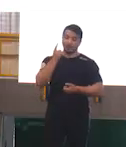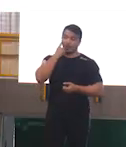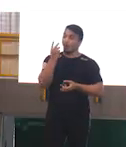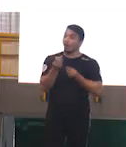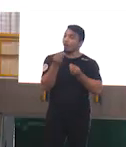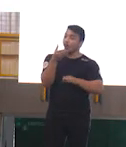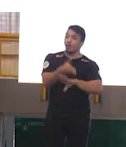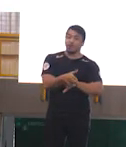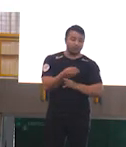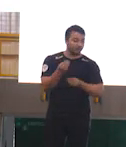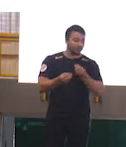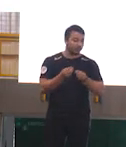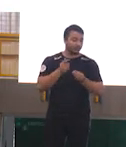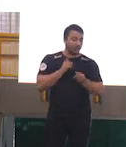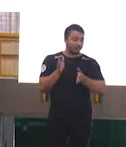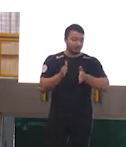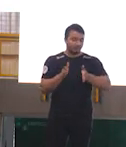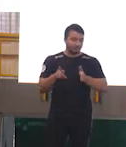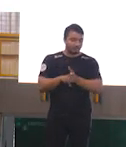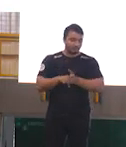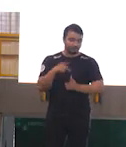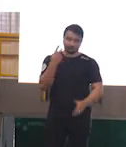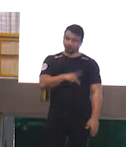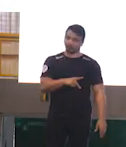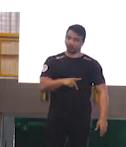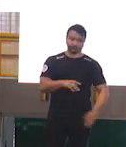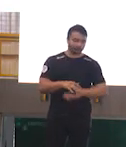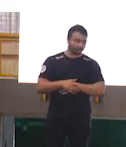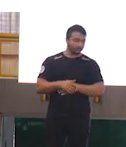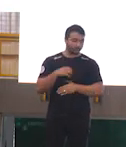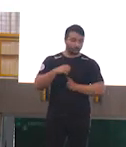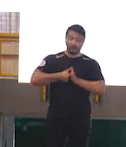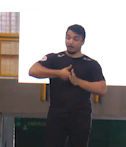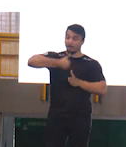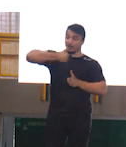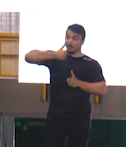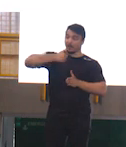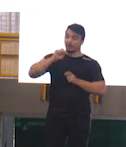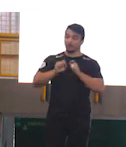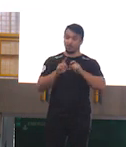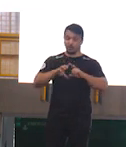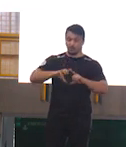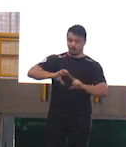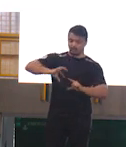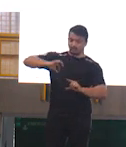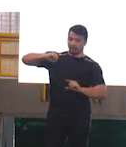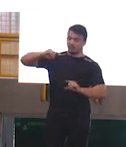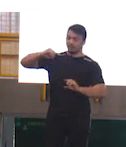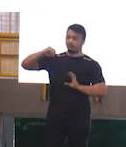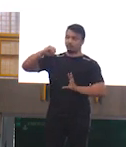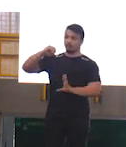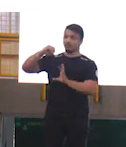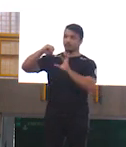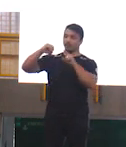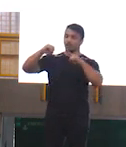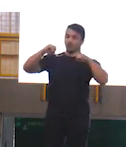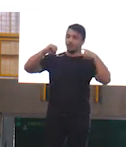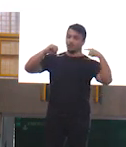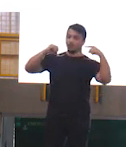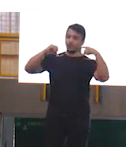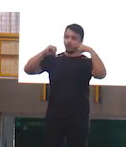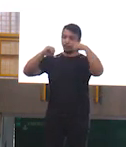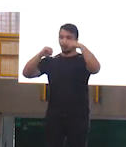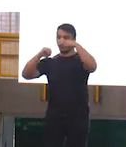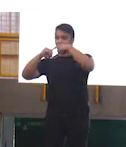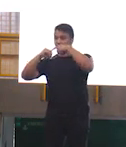Bom, quais são as etapas da fecundação? Primeira etapa vai ser a aproximação do